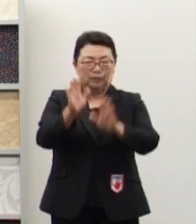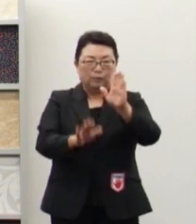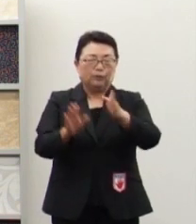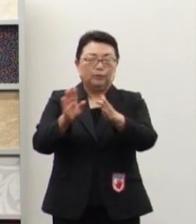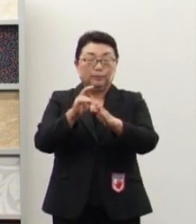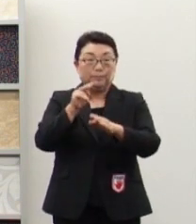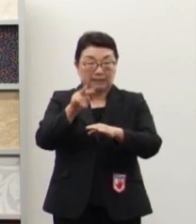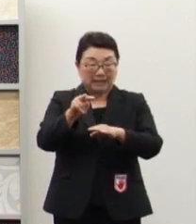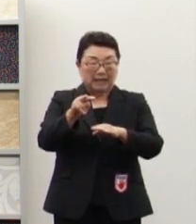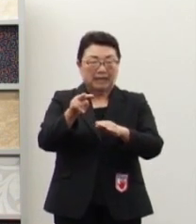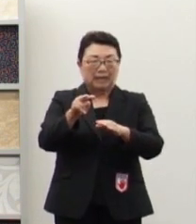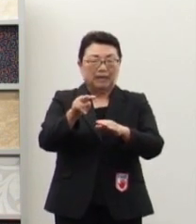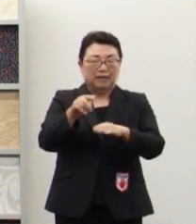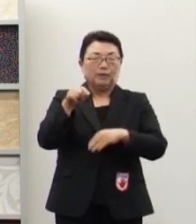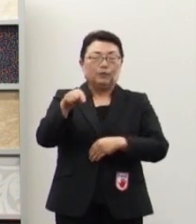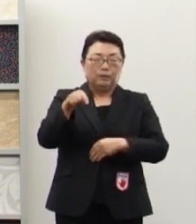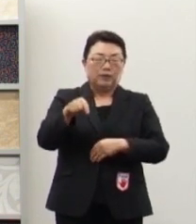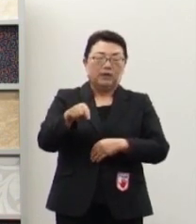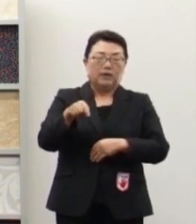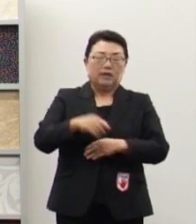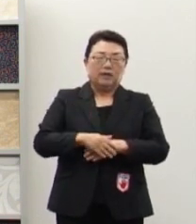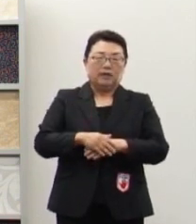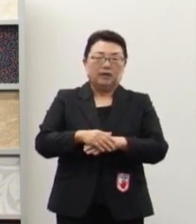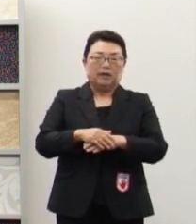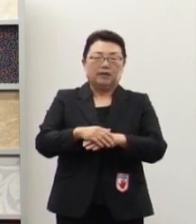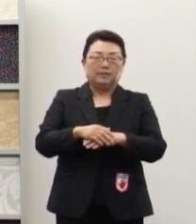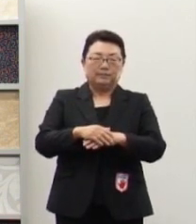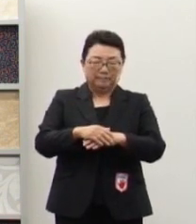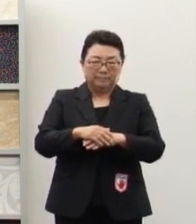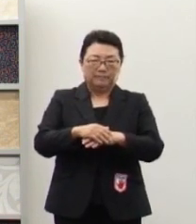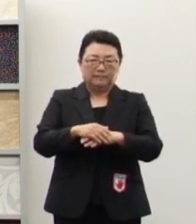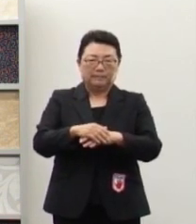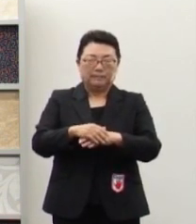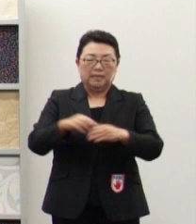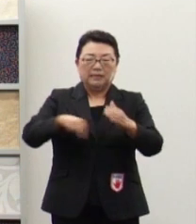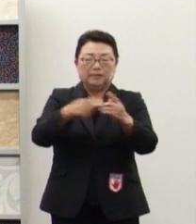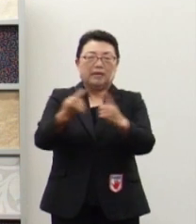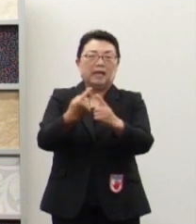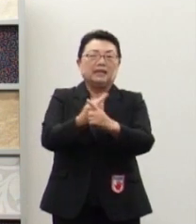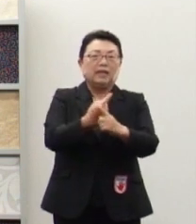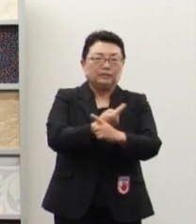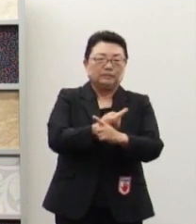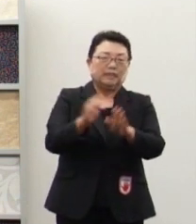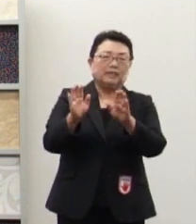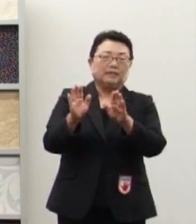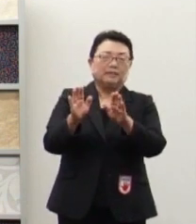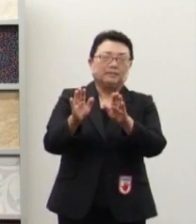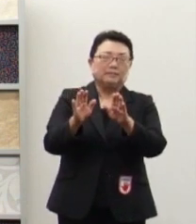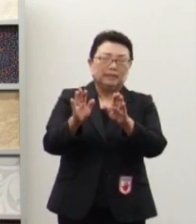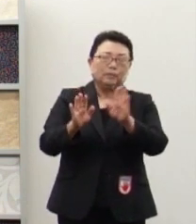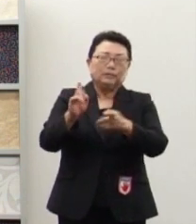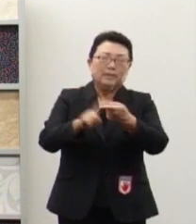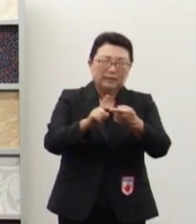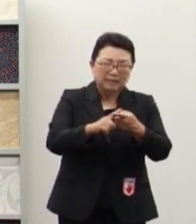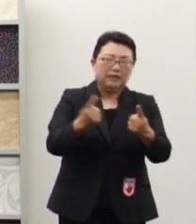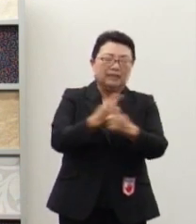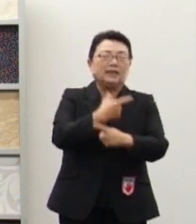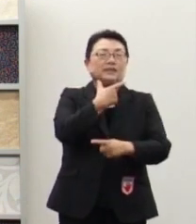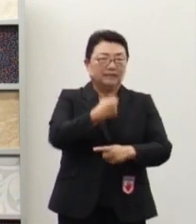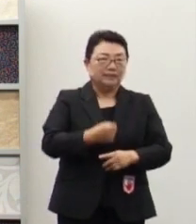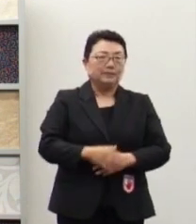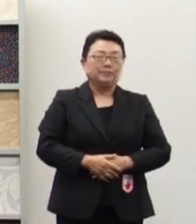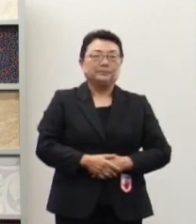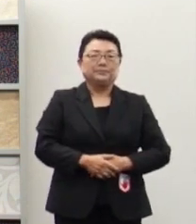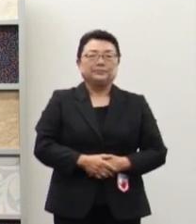ね、これは縮小していくということは考えていきたいと思います。 よろしいで